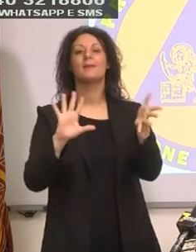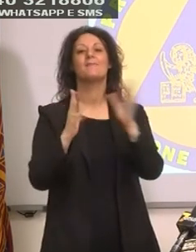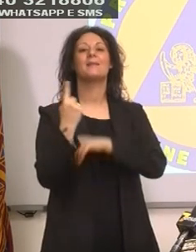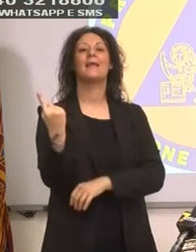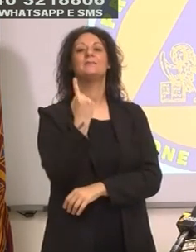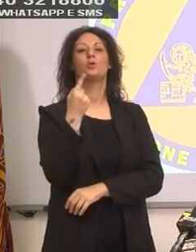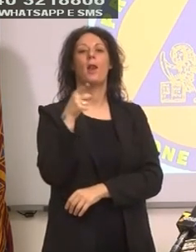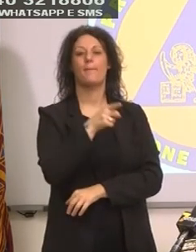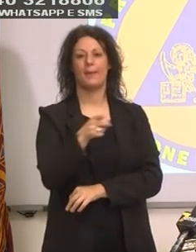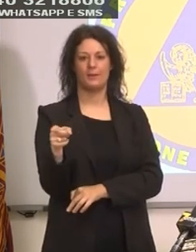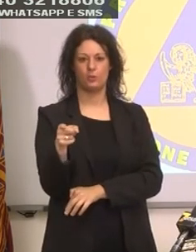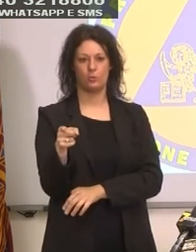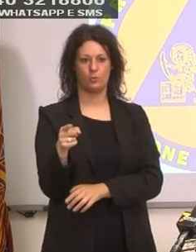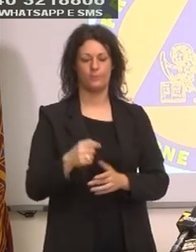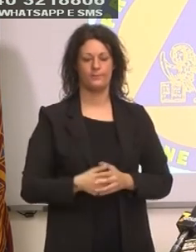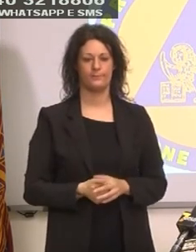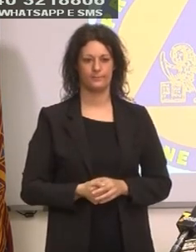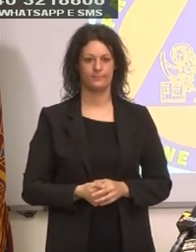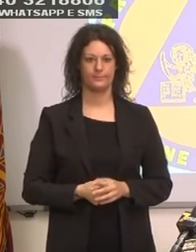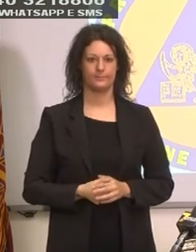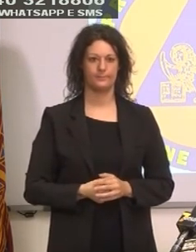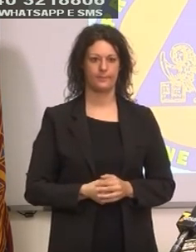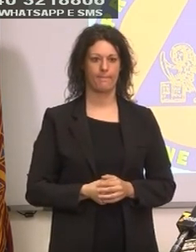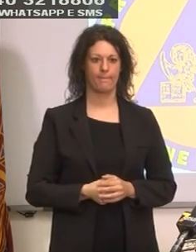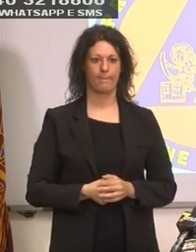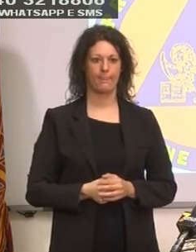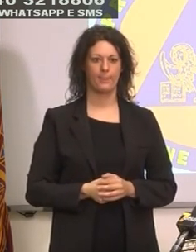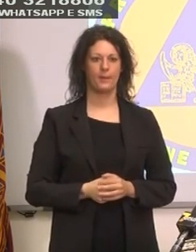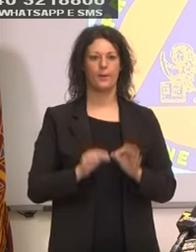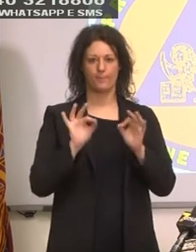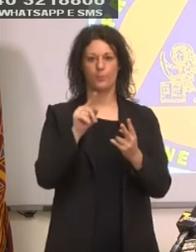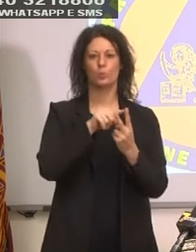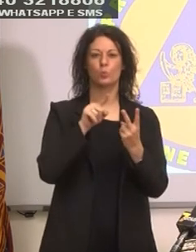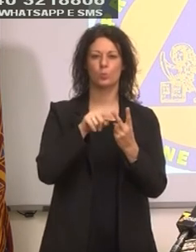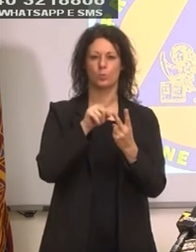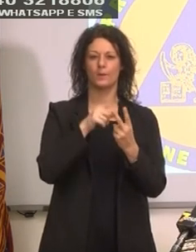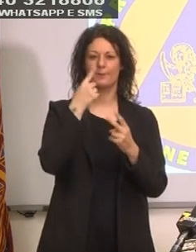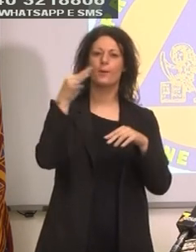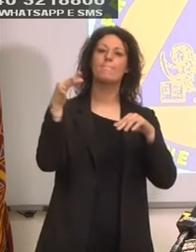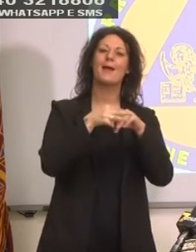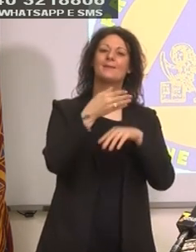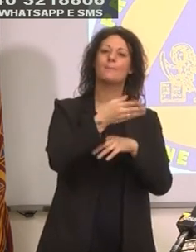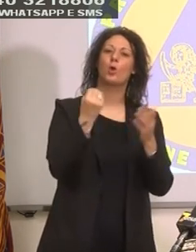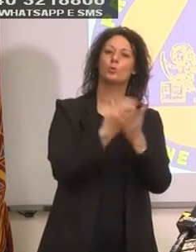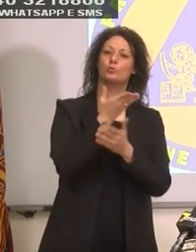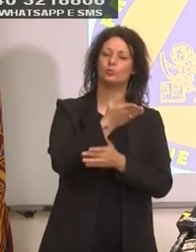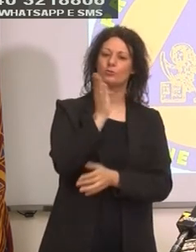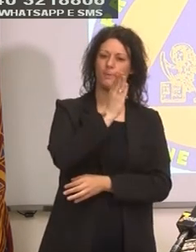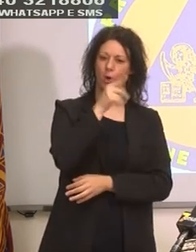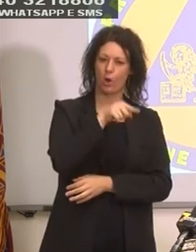arriverà domani probabilmente. Dei due cluster che conoscete, insomma, il matrimonio di